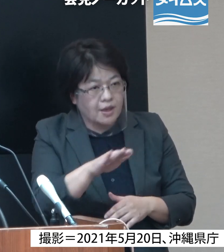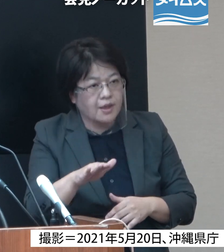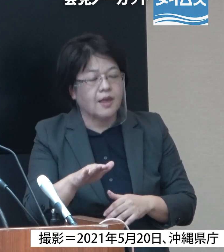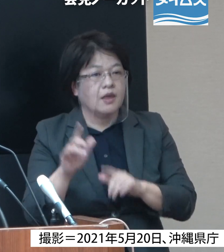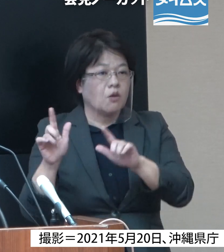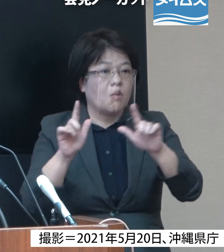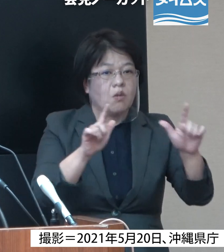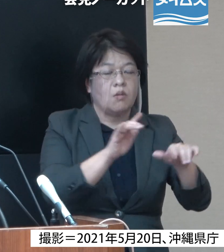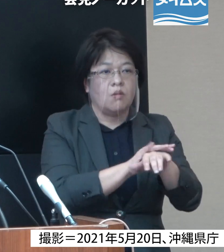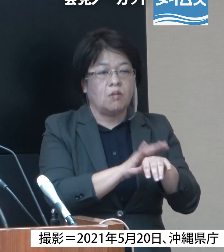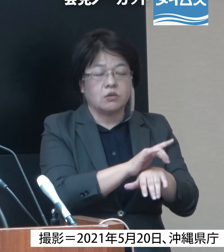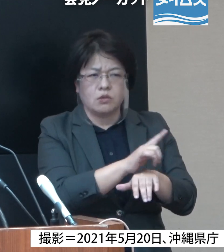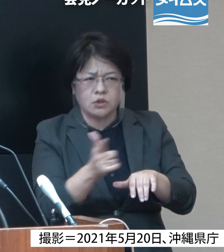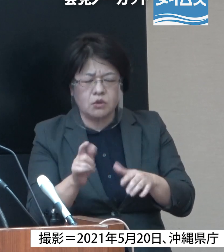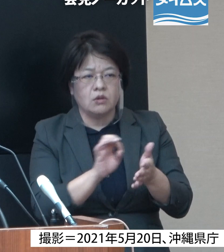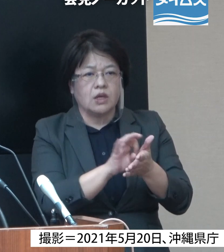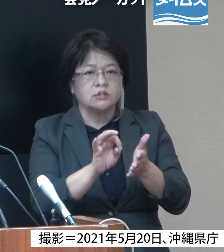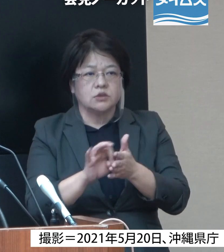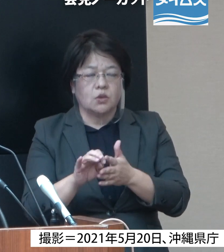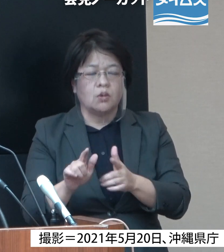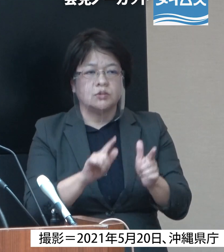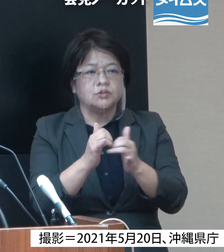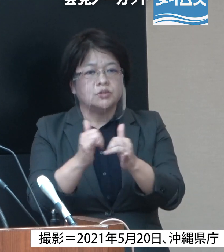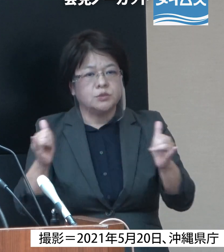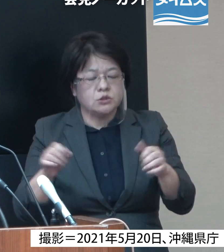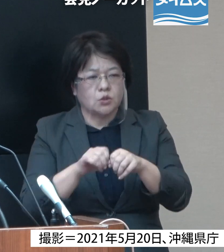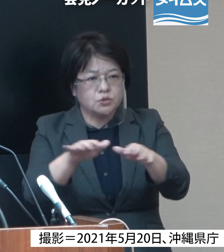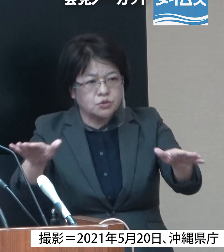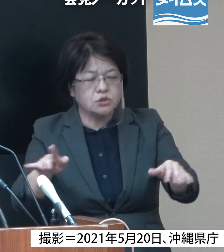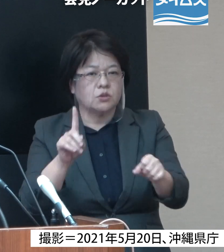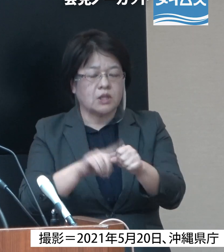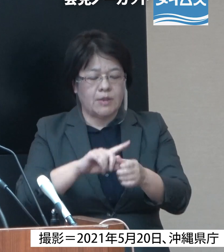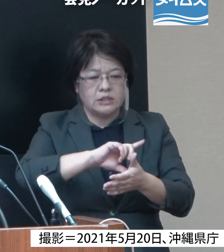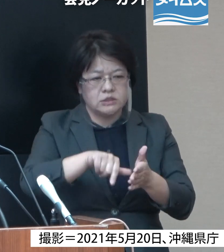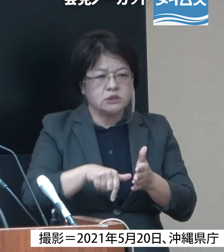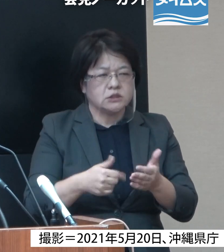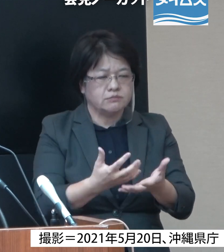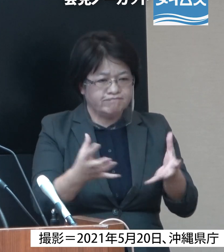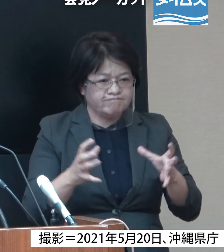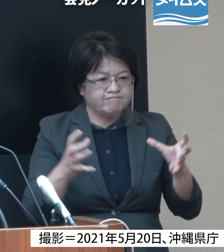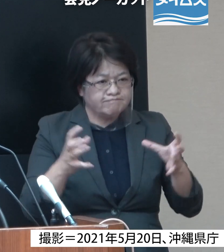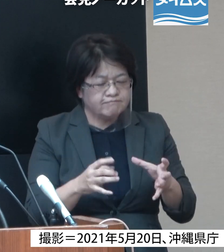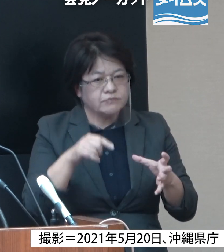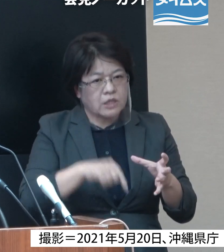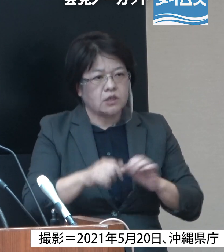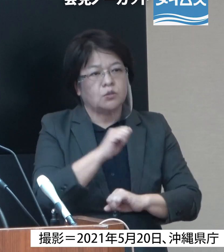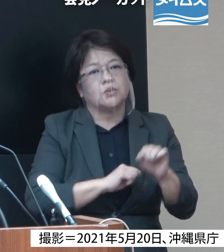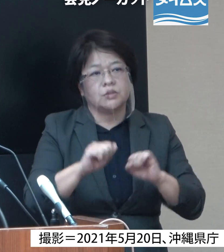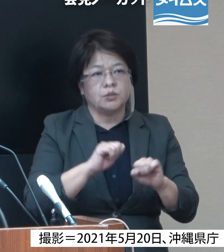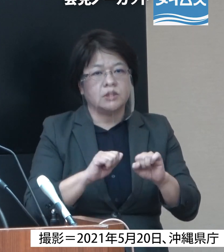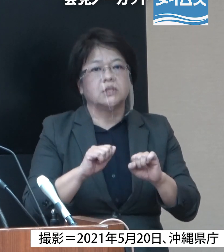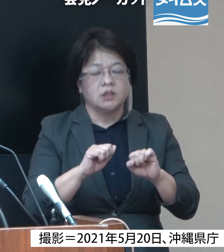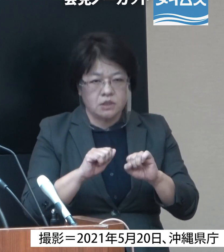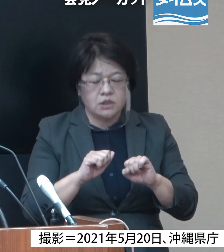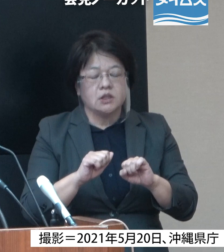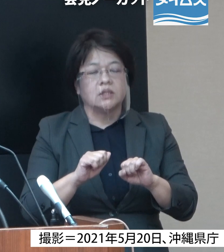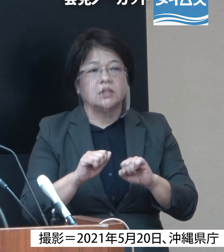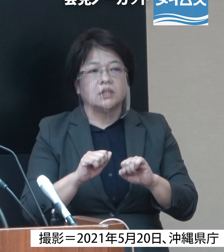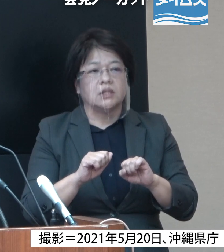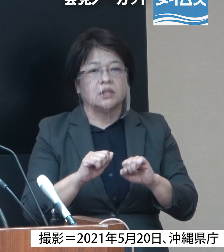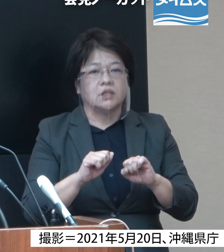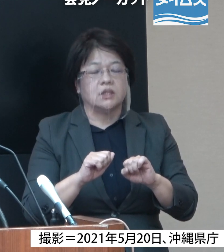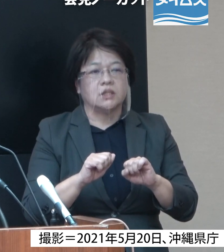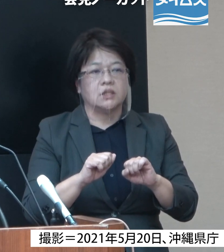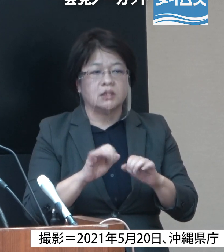報手段などを活用した住民への周知など、地域ぐるみでの感染防止に積極的に取り組んでいただきますよう、文書